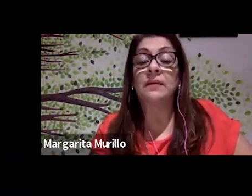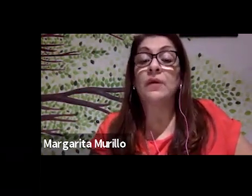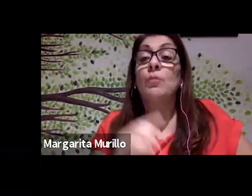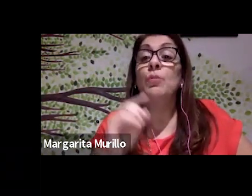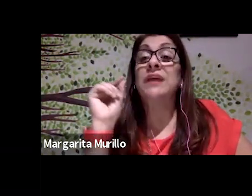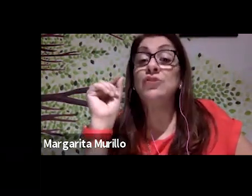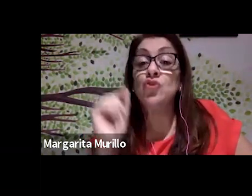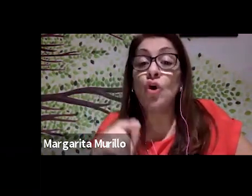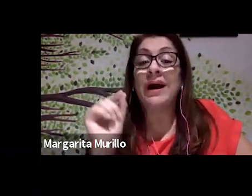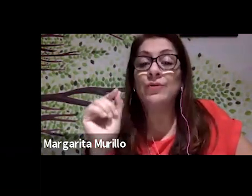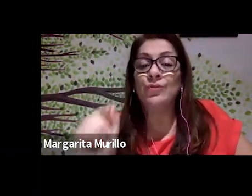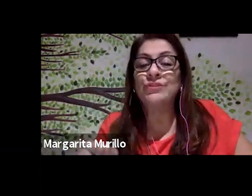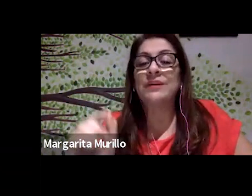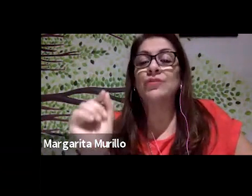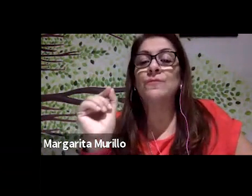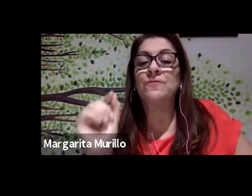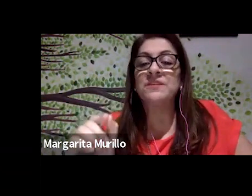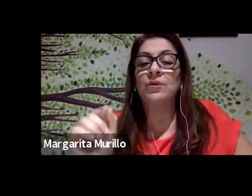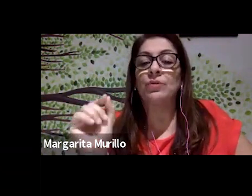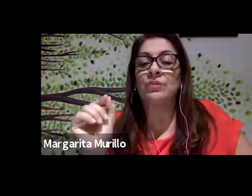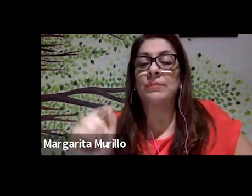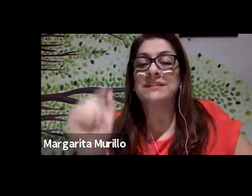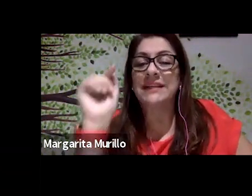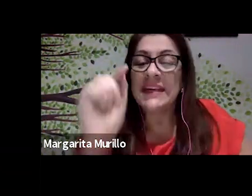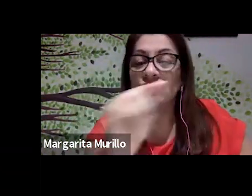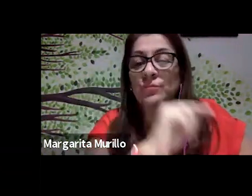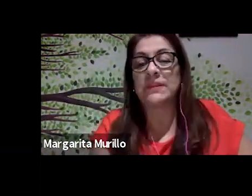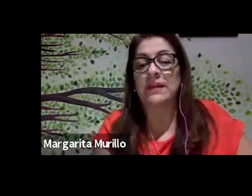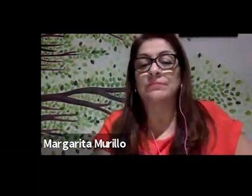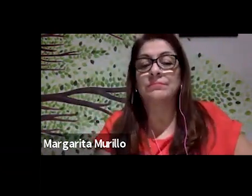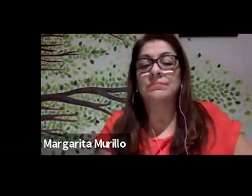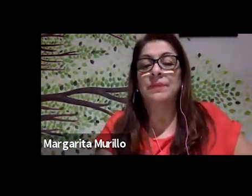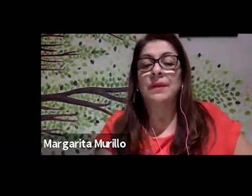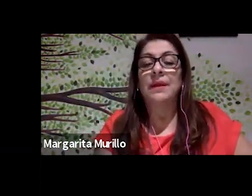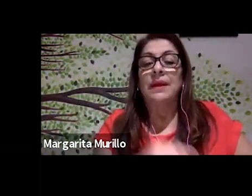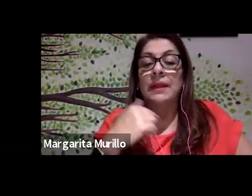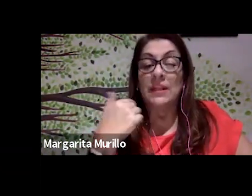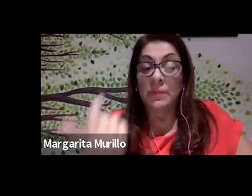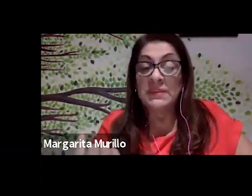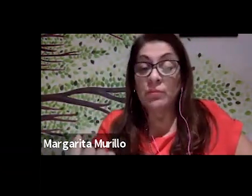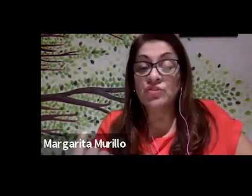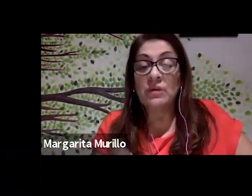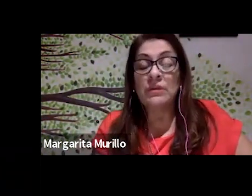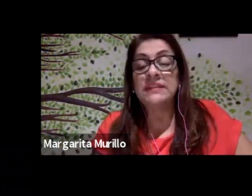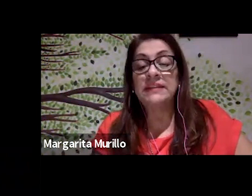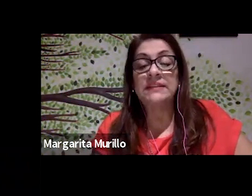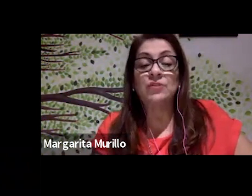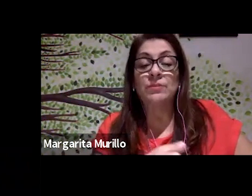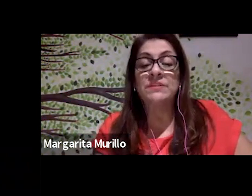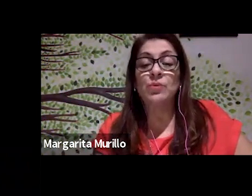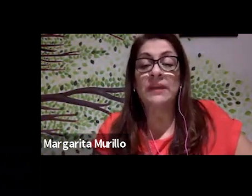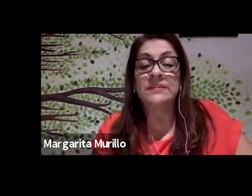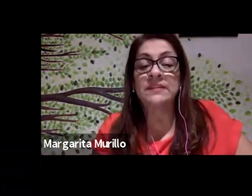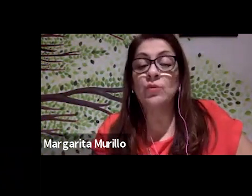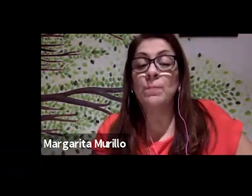normal porque no hay un contacto físico con los demás y esto es vital descubrí que muchos adolescentes